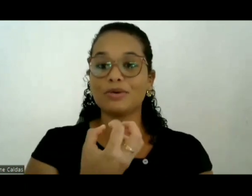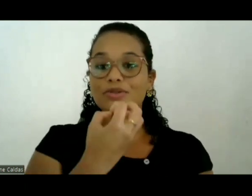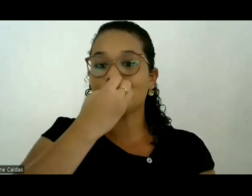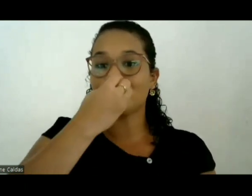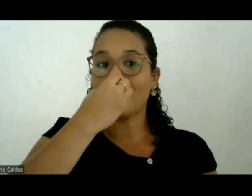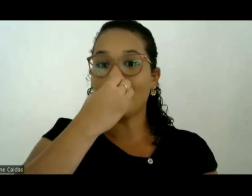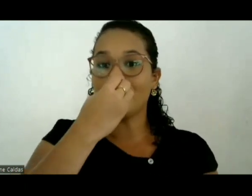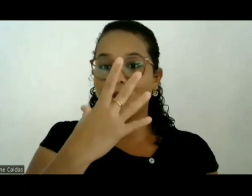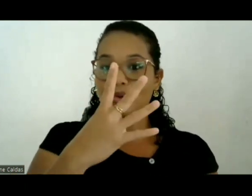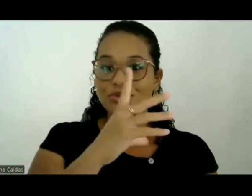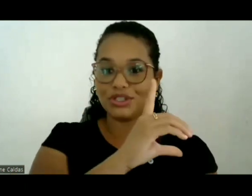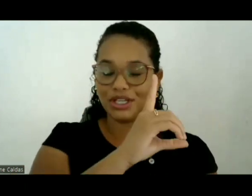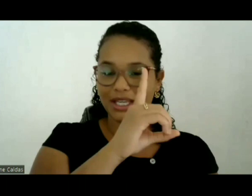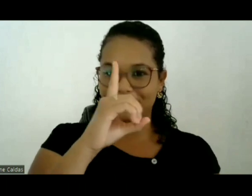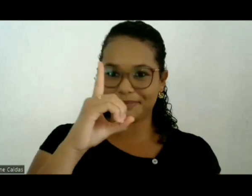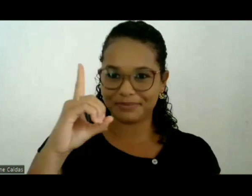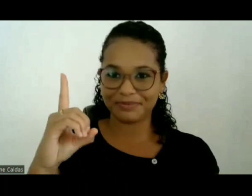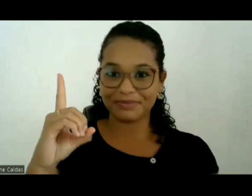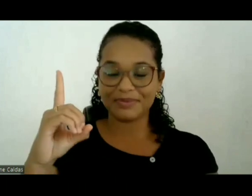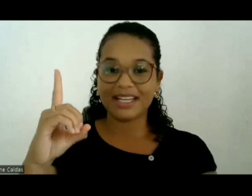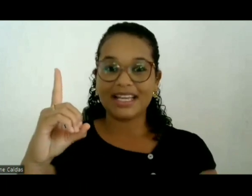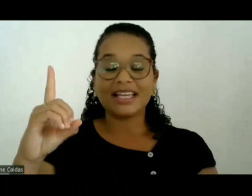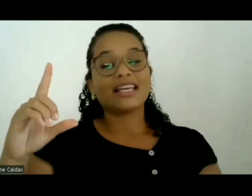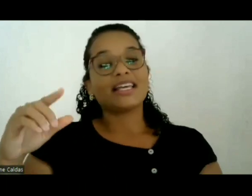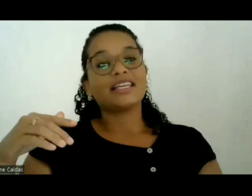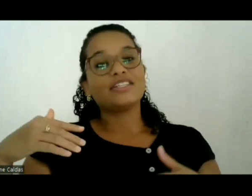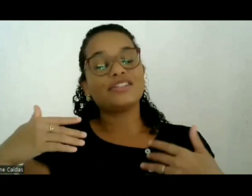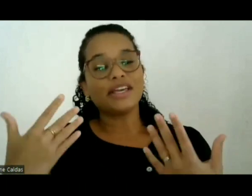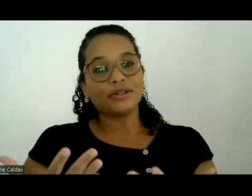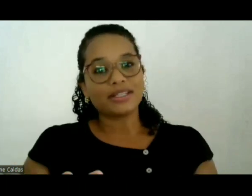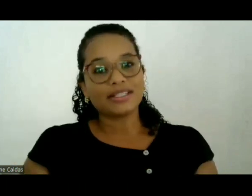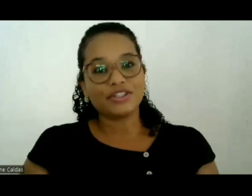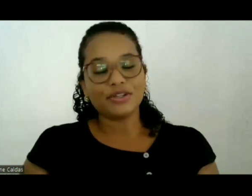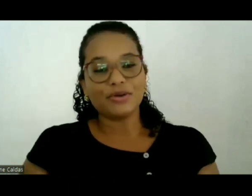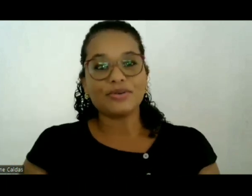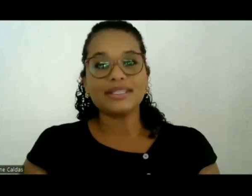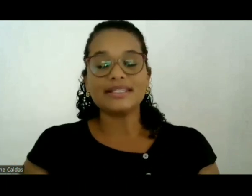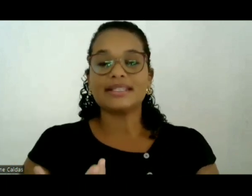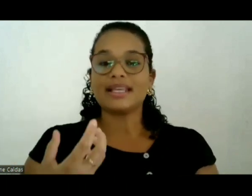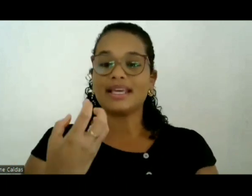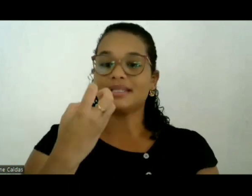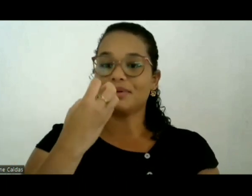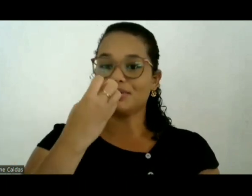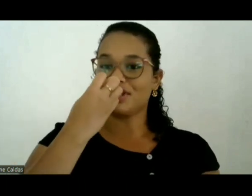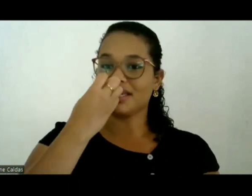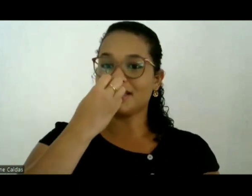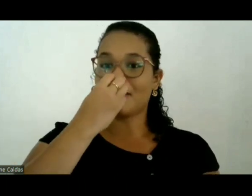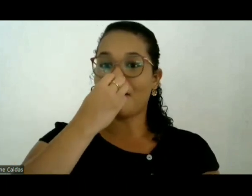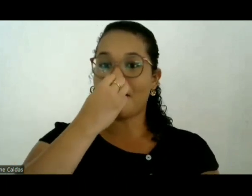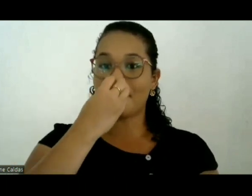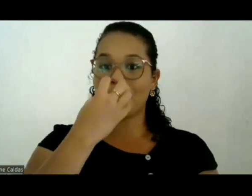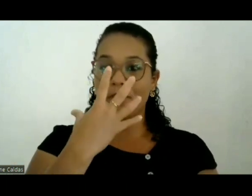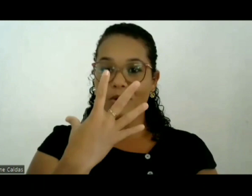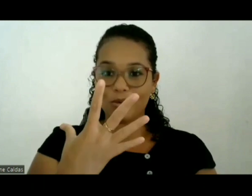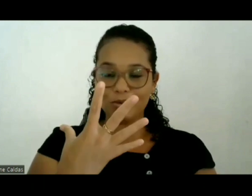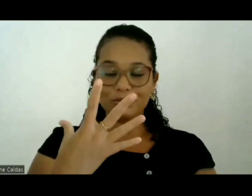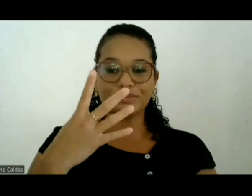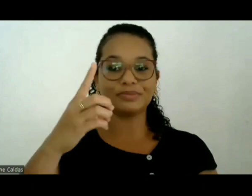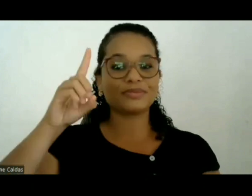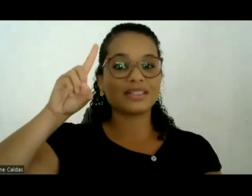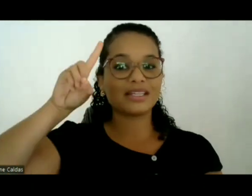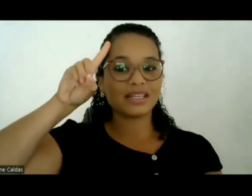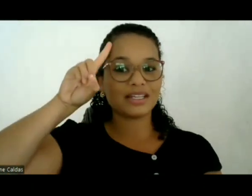bastante, que é o bom dia, ó. Bom dia. Já em outras regiões, tem esse bom dia aqui, ó.